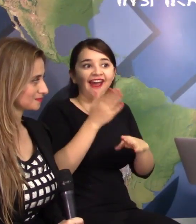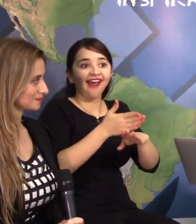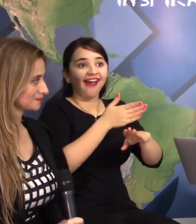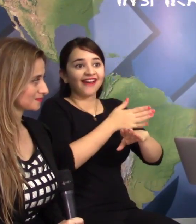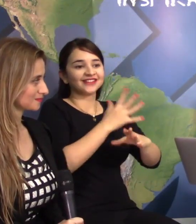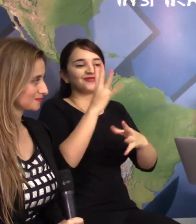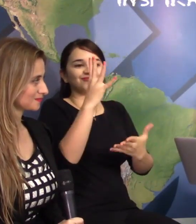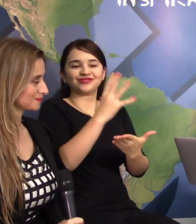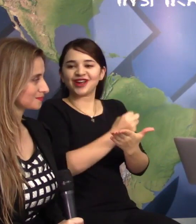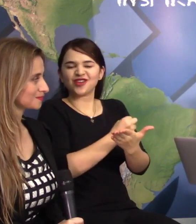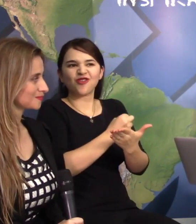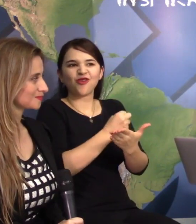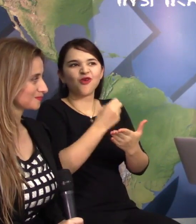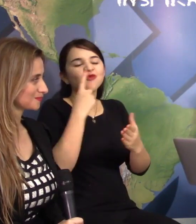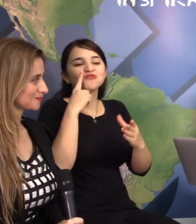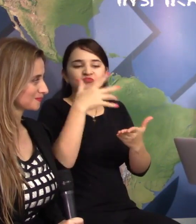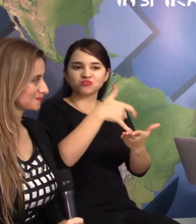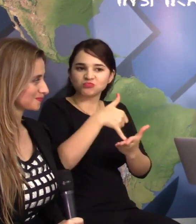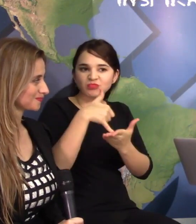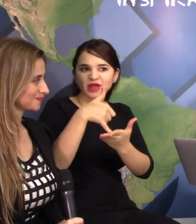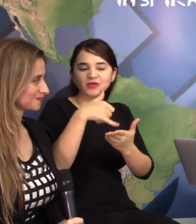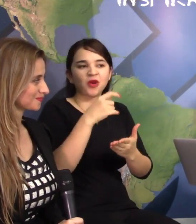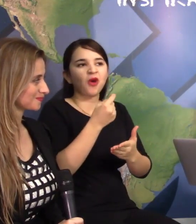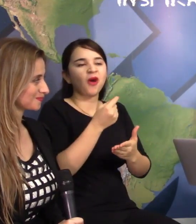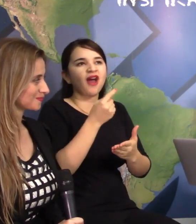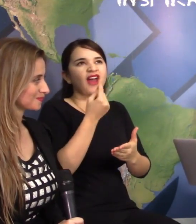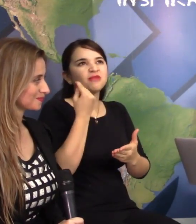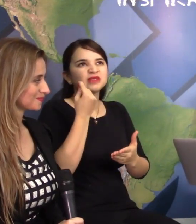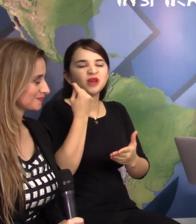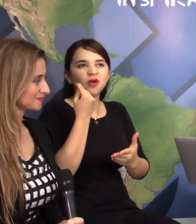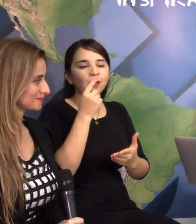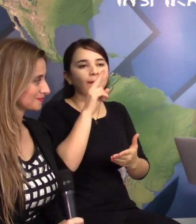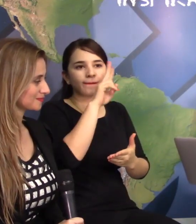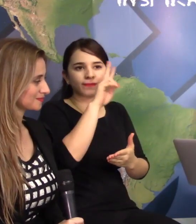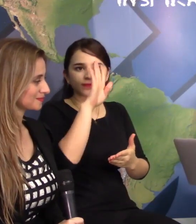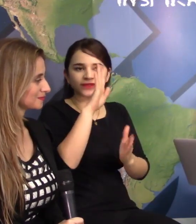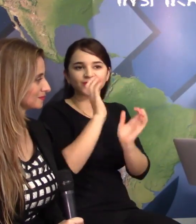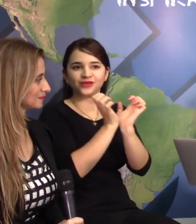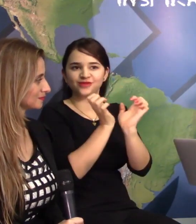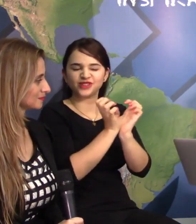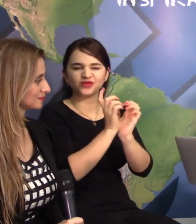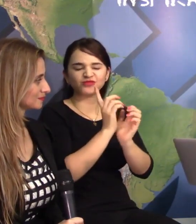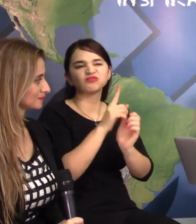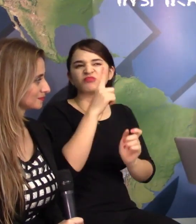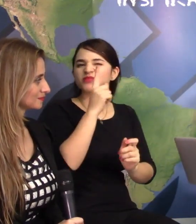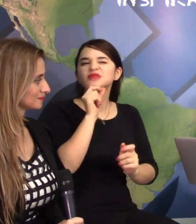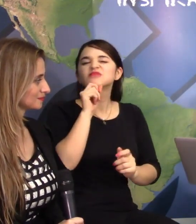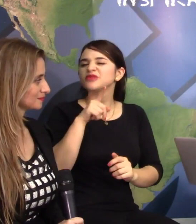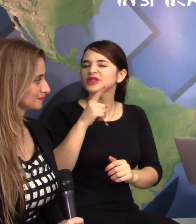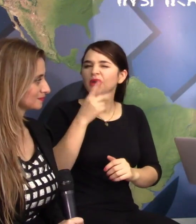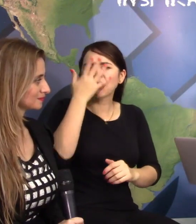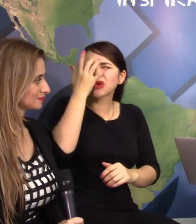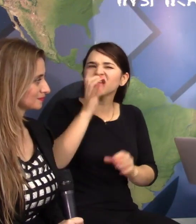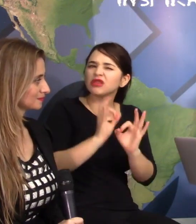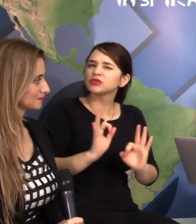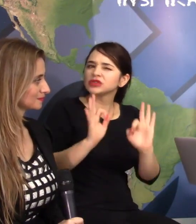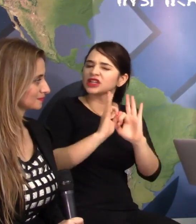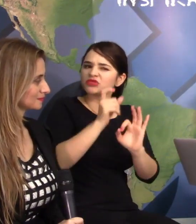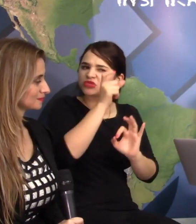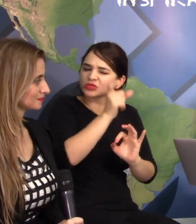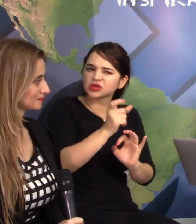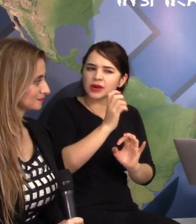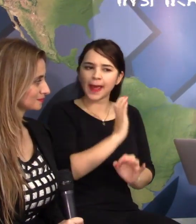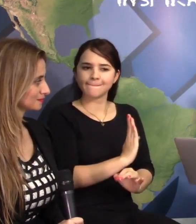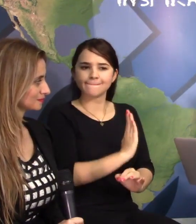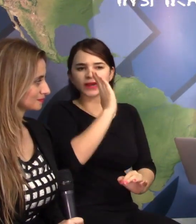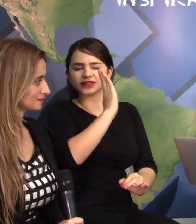Pitch Castilla el pasado 25 de mayo. Así que la primera pregunta es, ¿por qué es importante para un emprendedor adoptar una